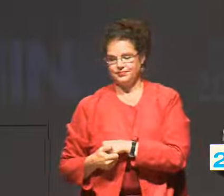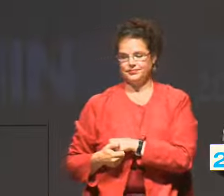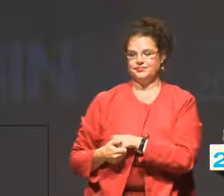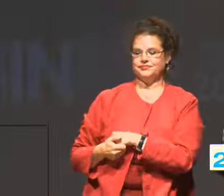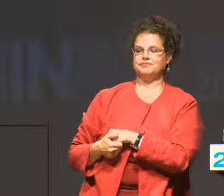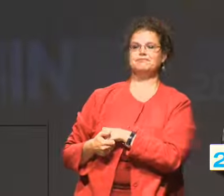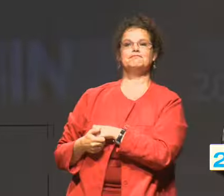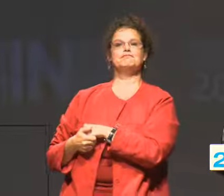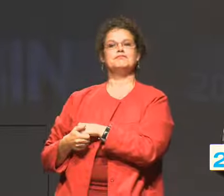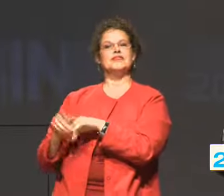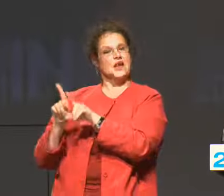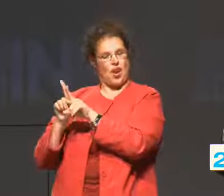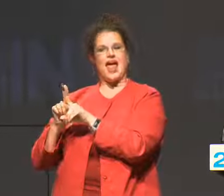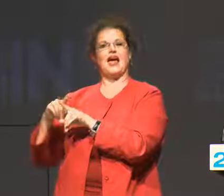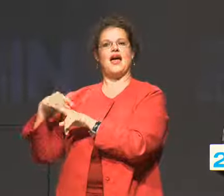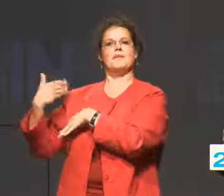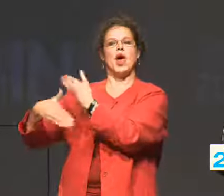zweiten Begriff mit I.